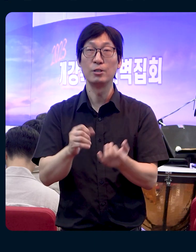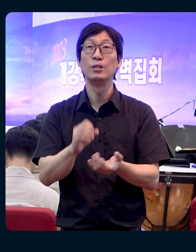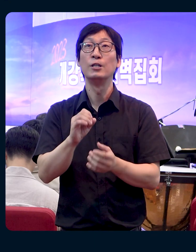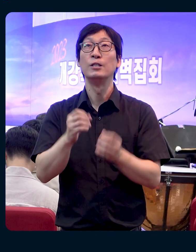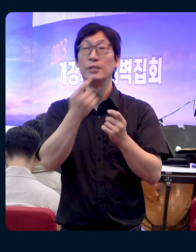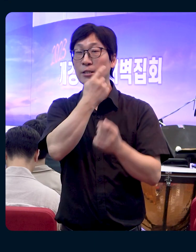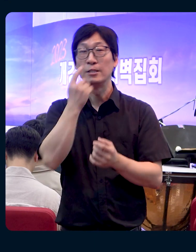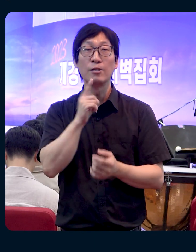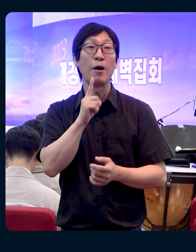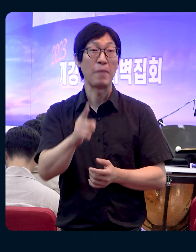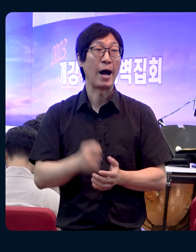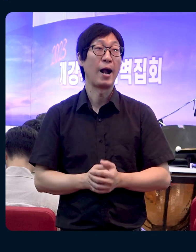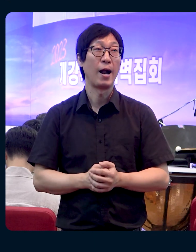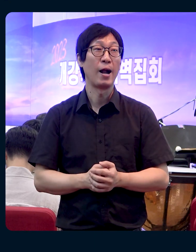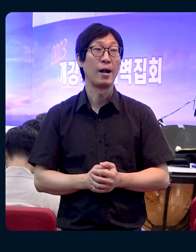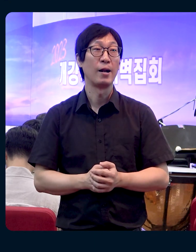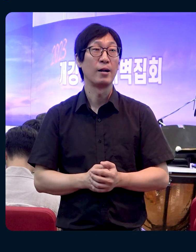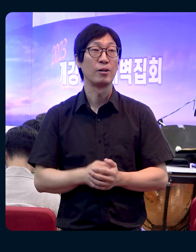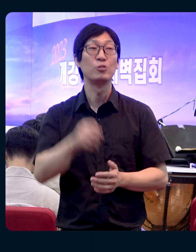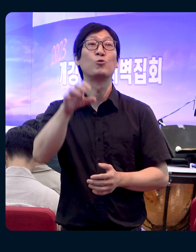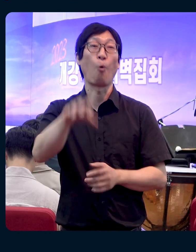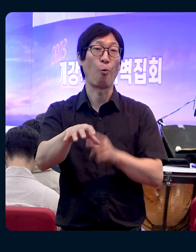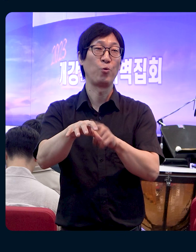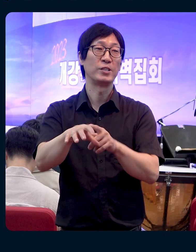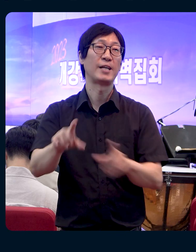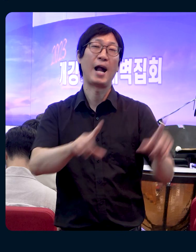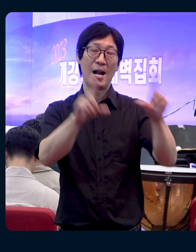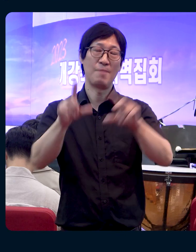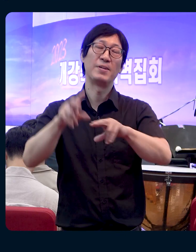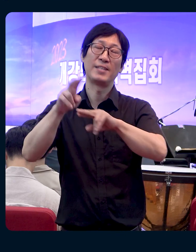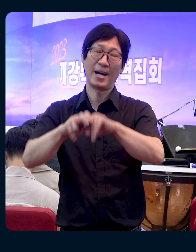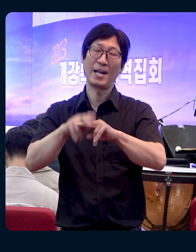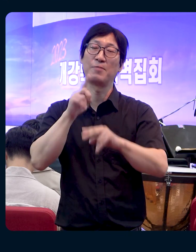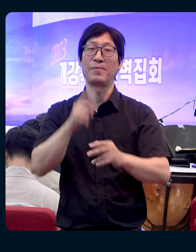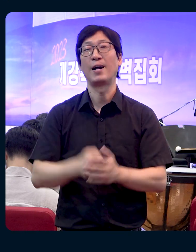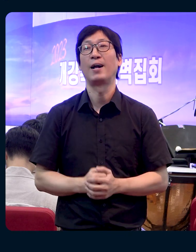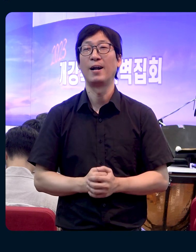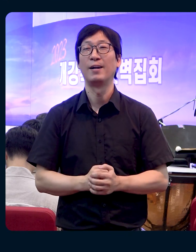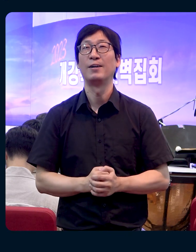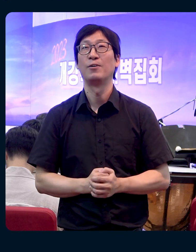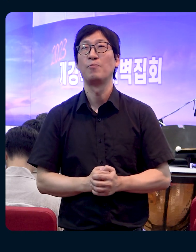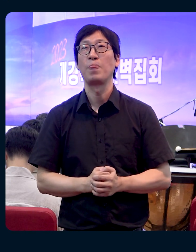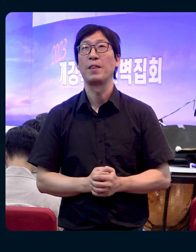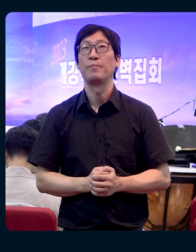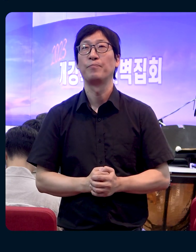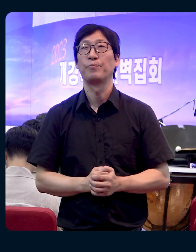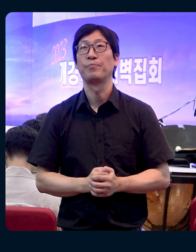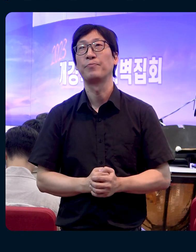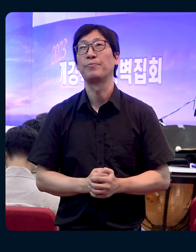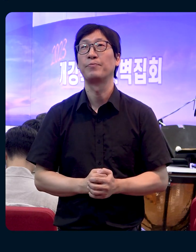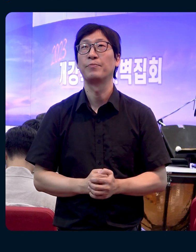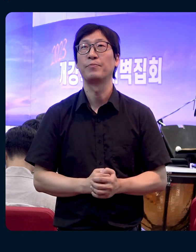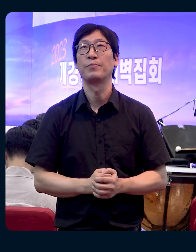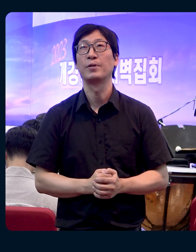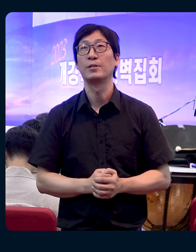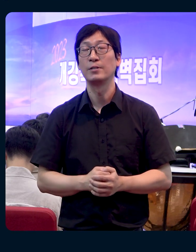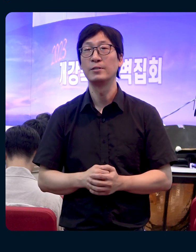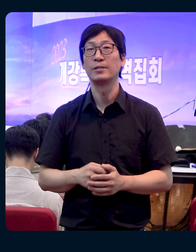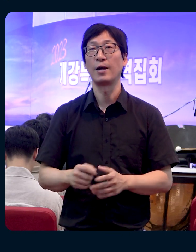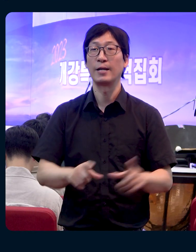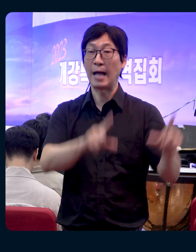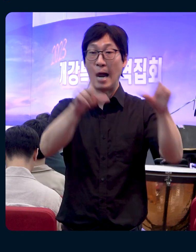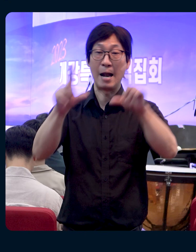한마디로 삶의 자리라고 말할 수 있을까요? 이런 관점에 삶의 자리를 그 각도에서 보는 거예요. 삶의 자리라고 말할 수 있어요. 그게